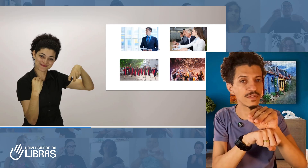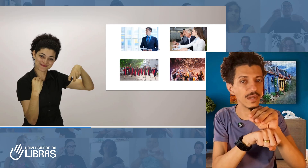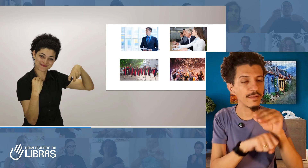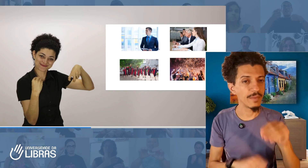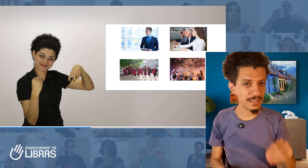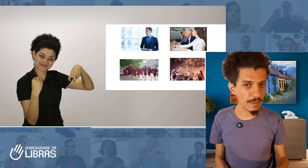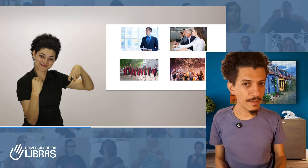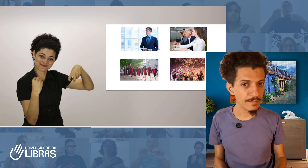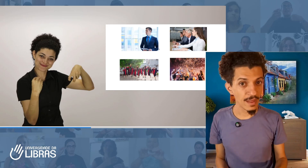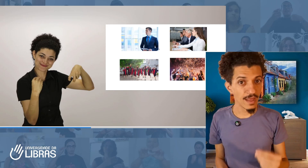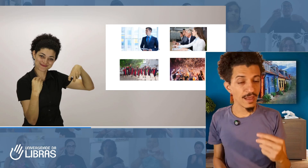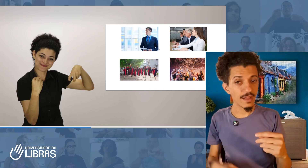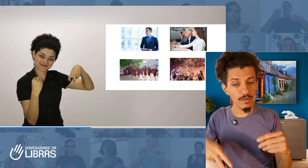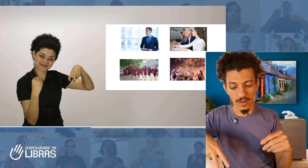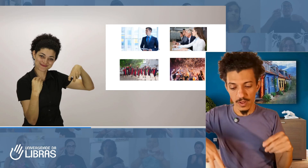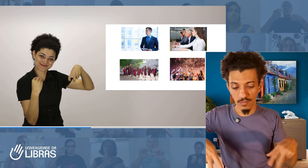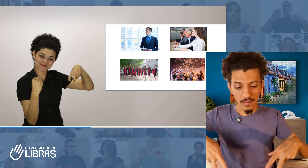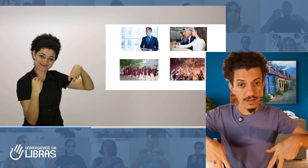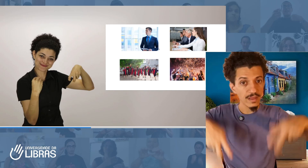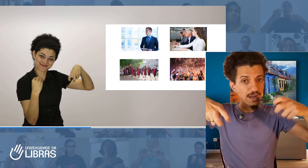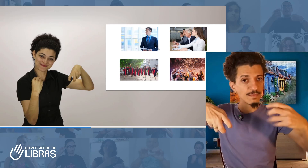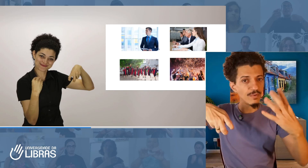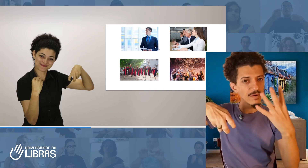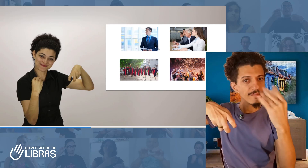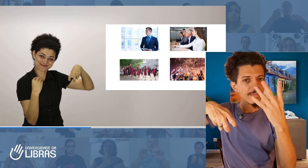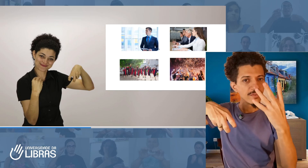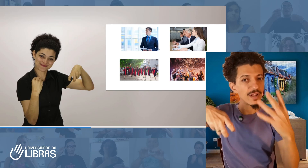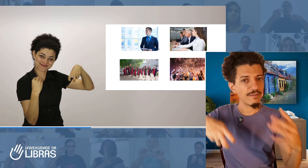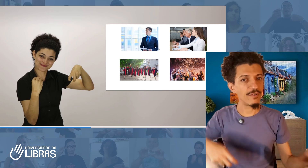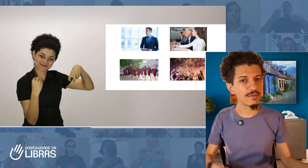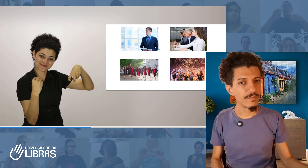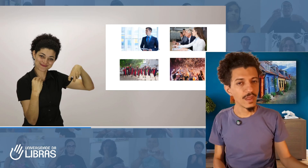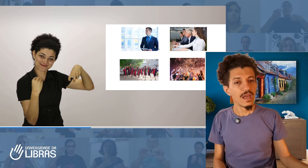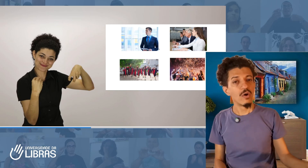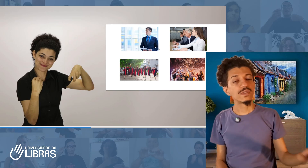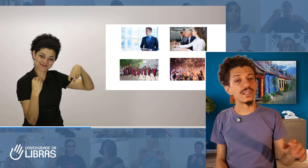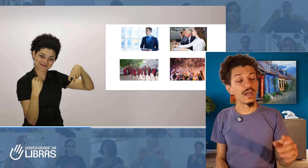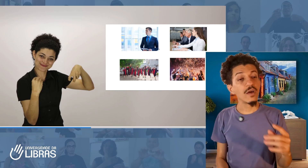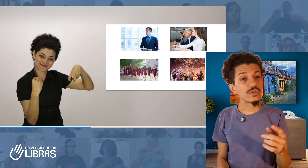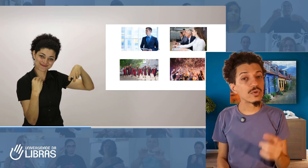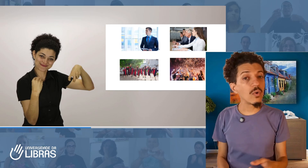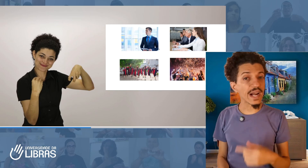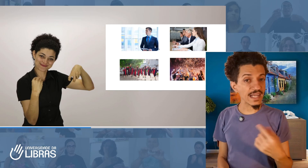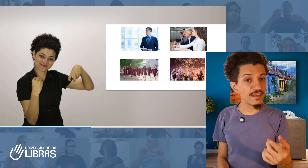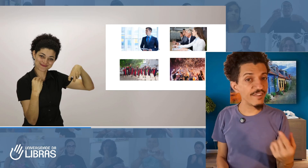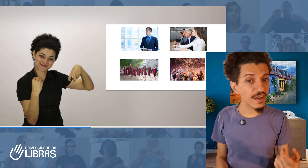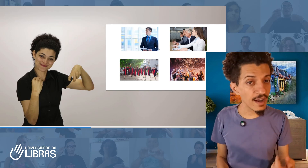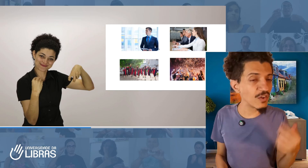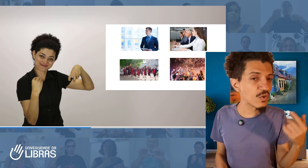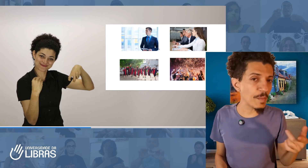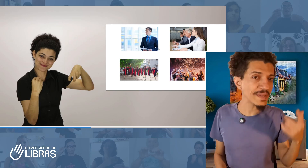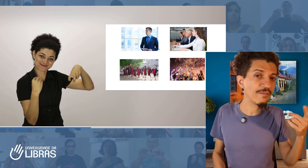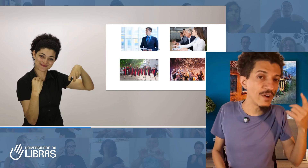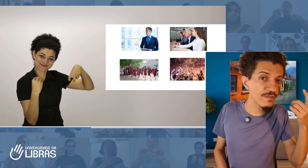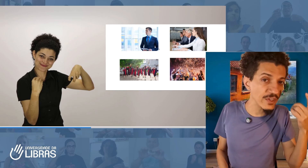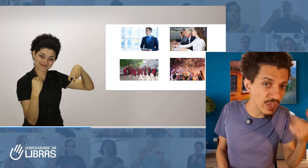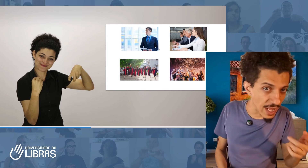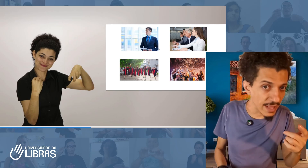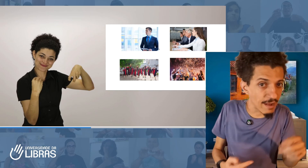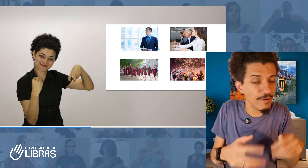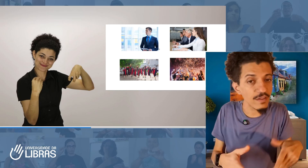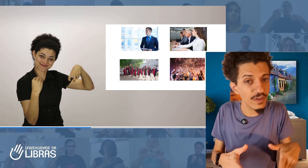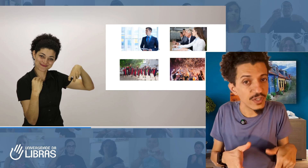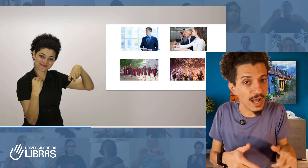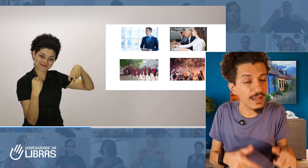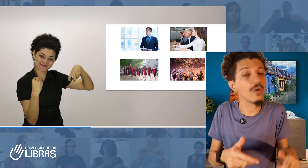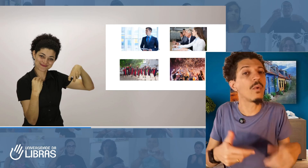de você, percebe? Então, no momento em que elas pulam, tirar foto. Ou seja, eu estou classificando como essa foto foi tirada.